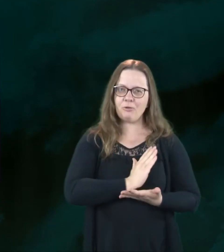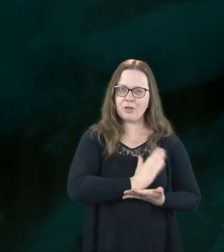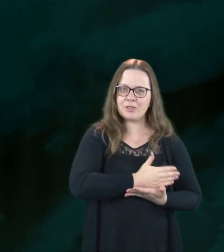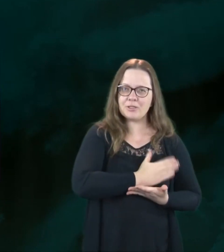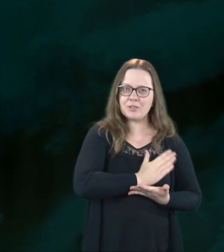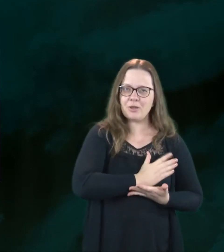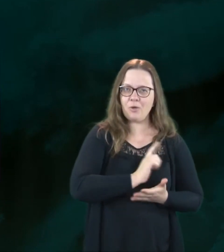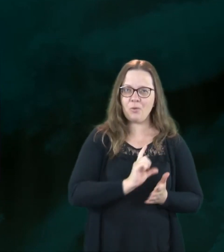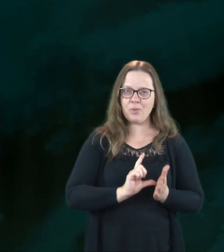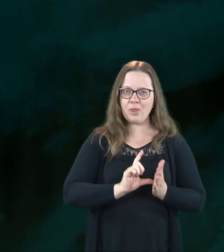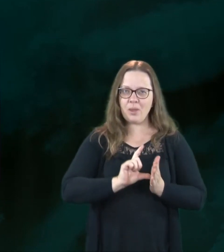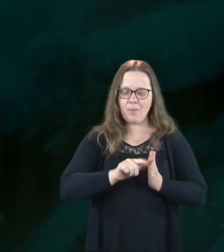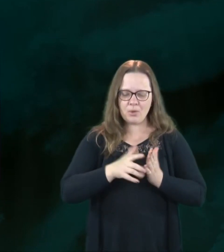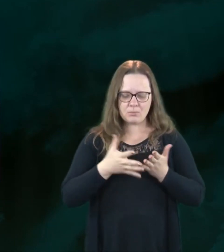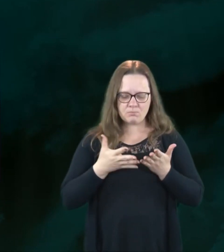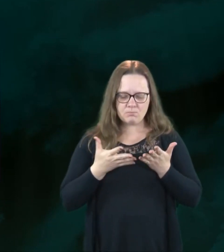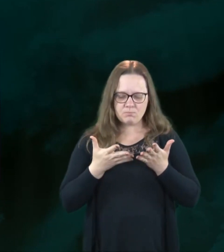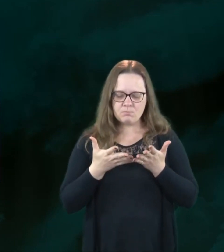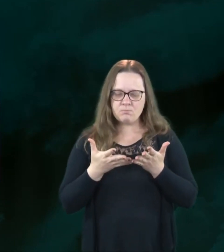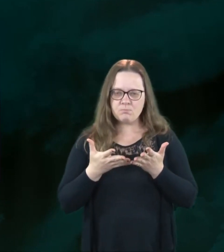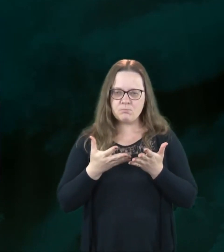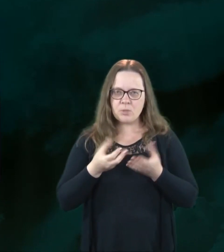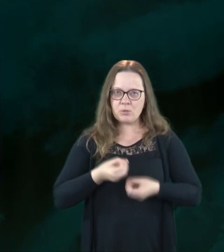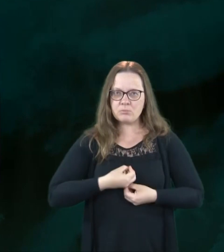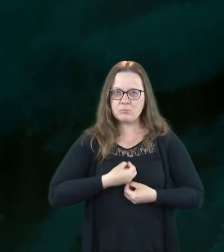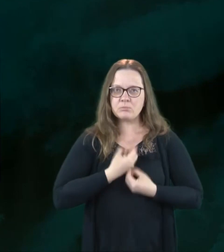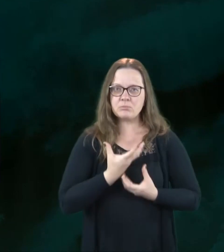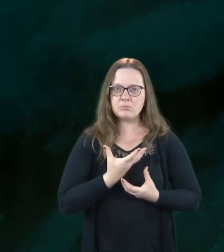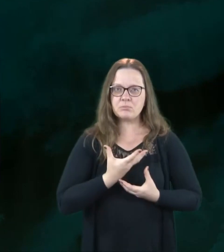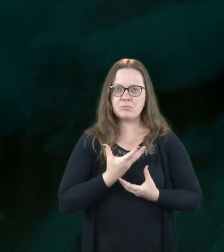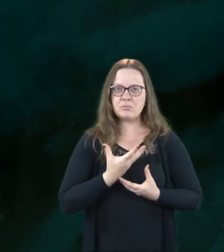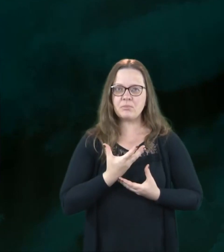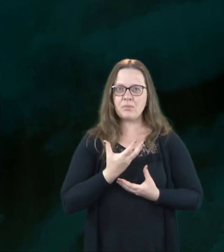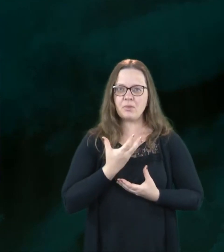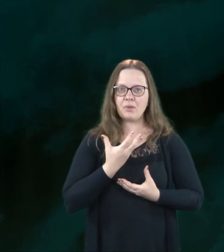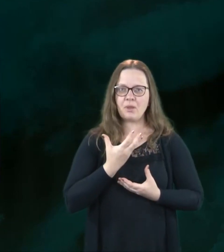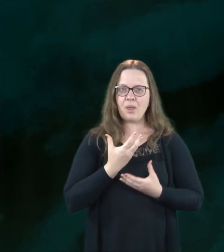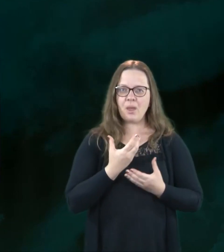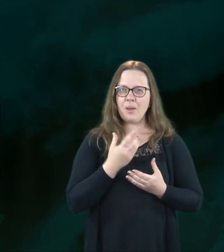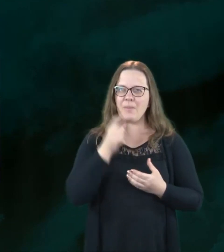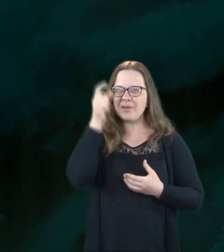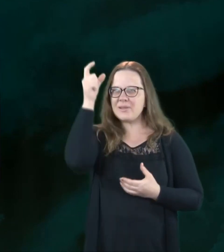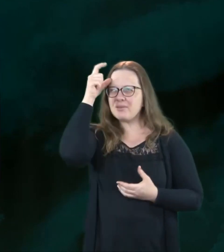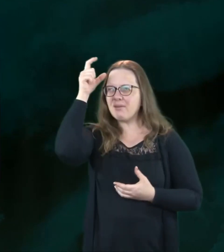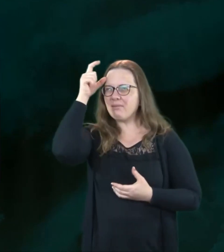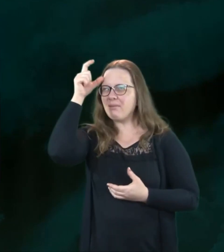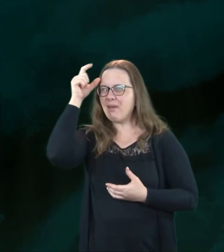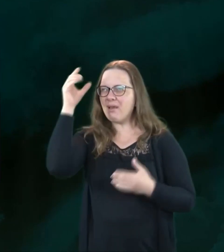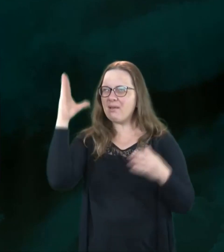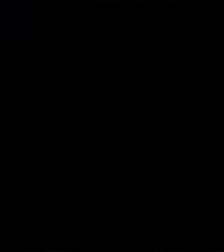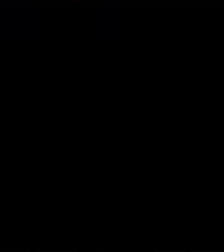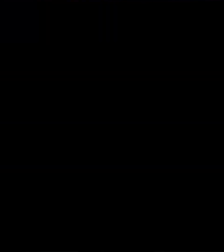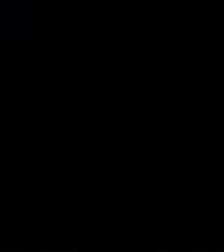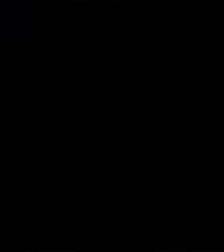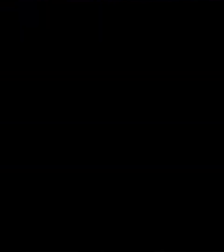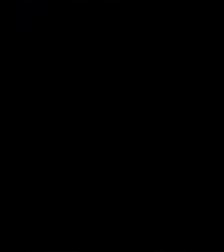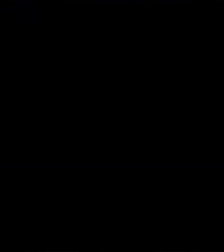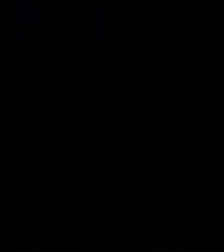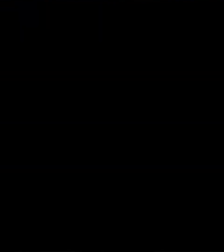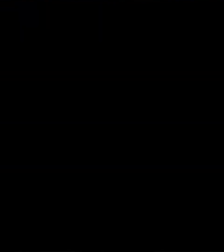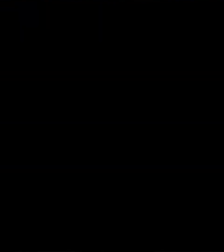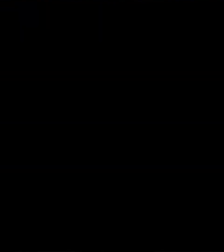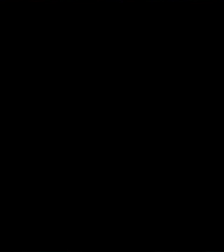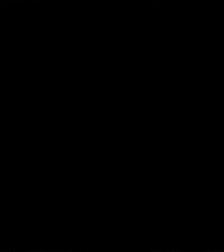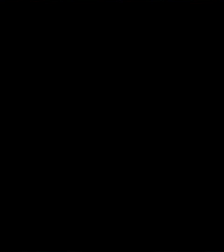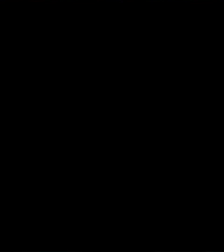anjos ouvirem, os anjos caídos, principados e potestades ouvirem, os demônios, para dizer que você agora não é